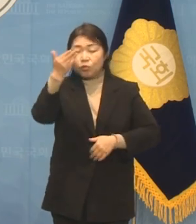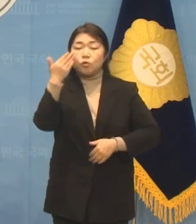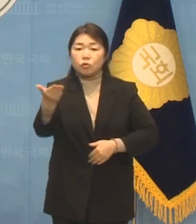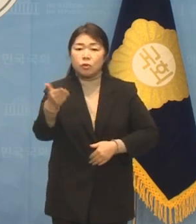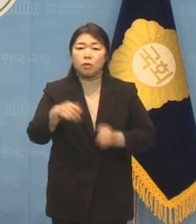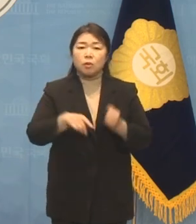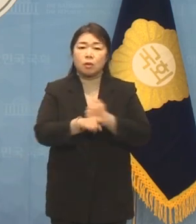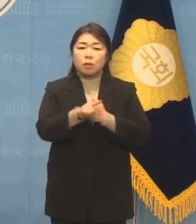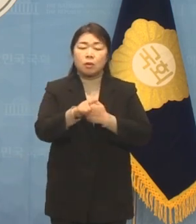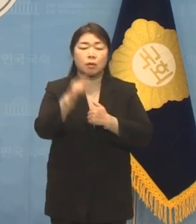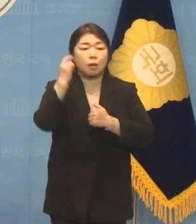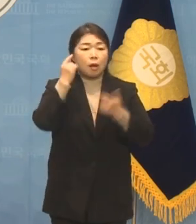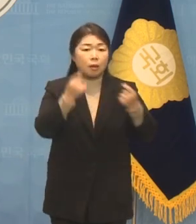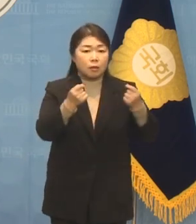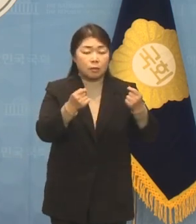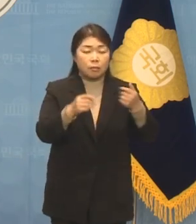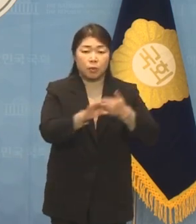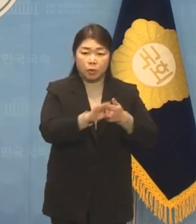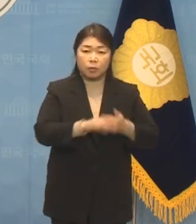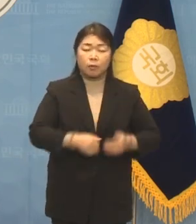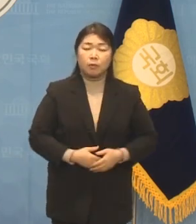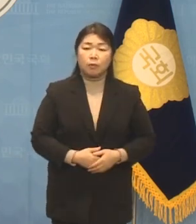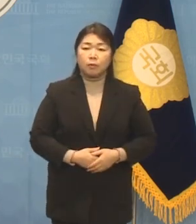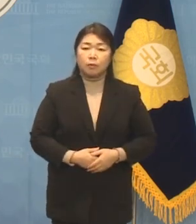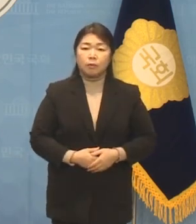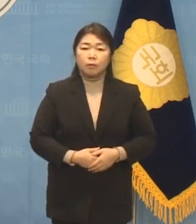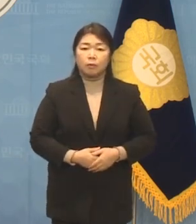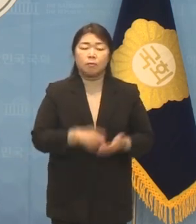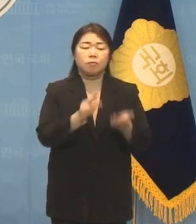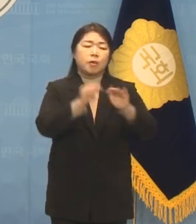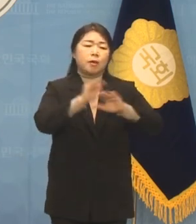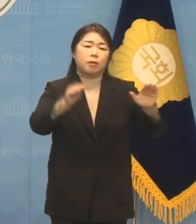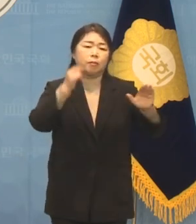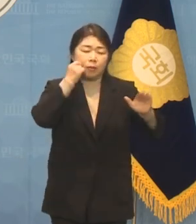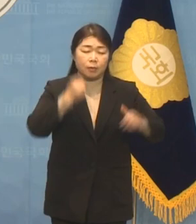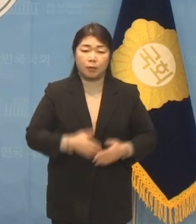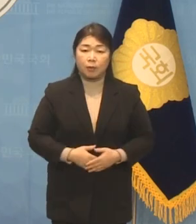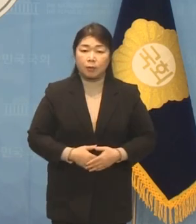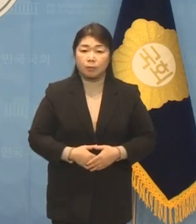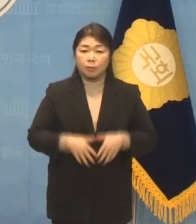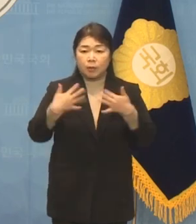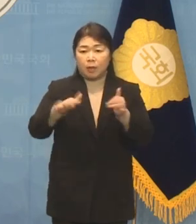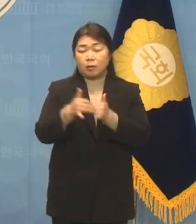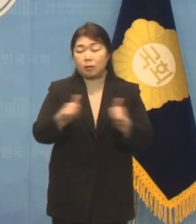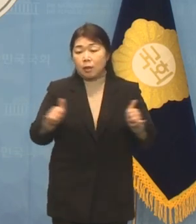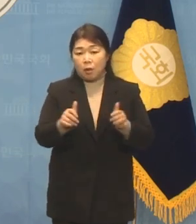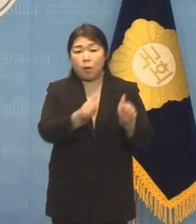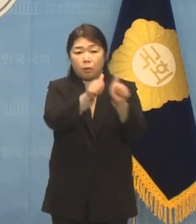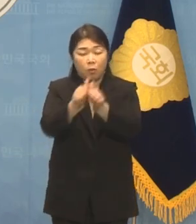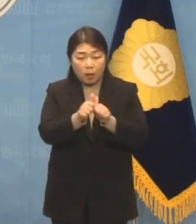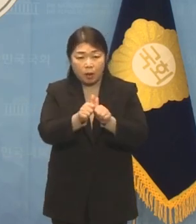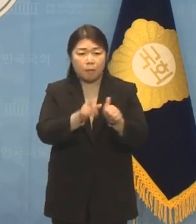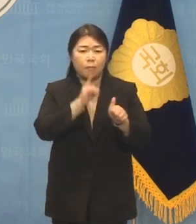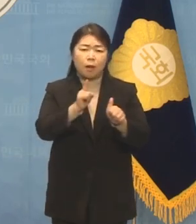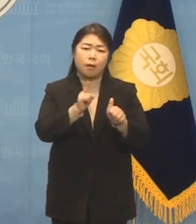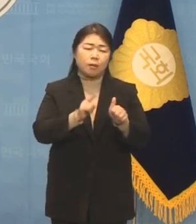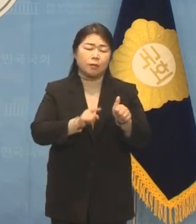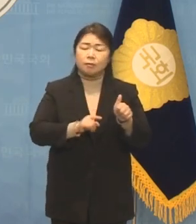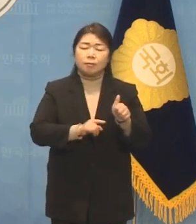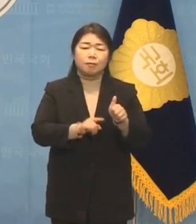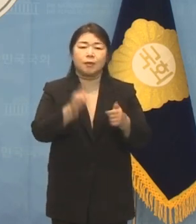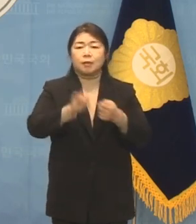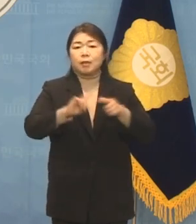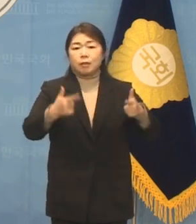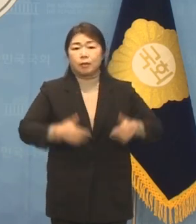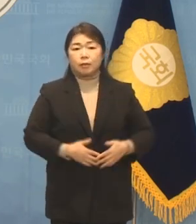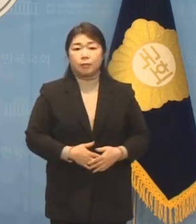복지 수혜계층을 낙인 찍는 관점으로 약자와의 동행을 언급하는 것은 어불성설입니다. 무엇보다